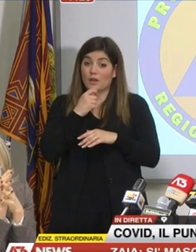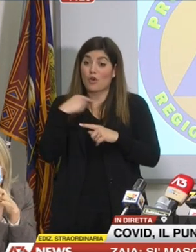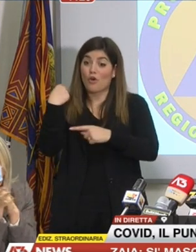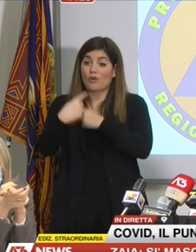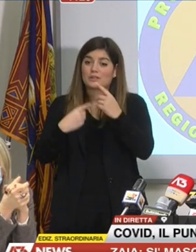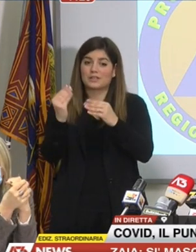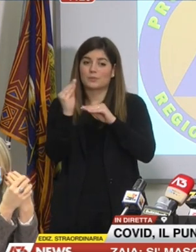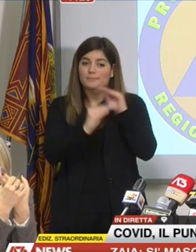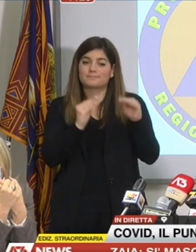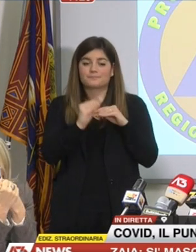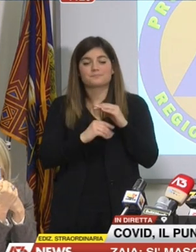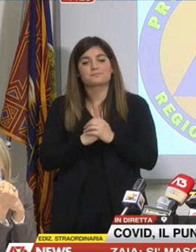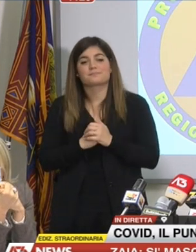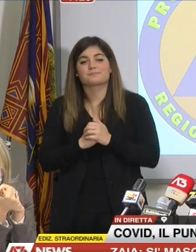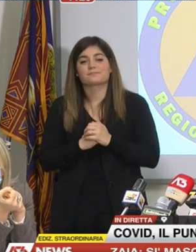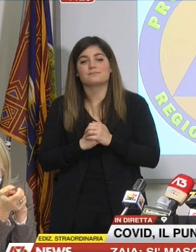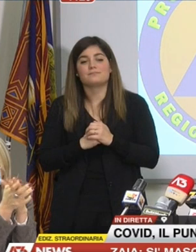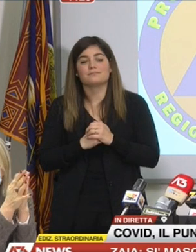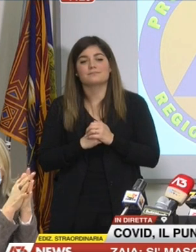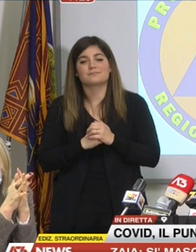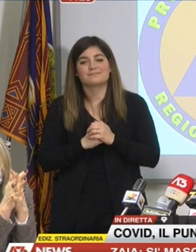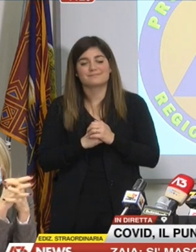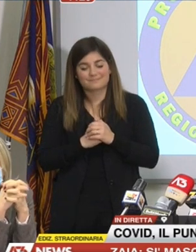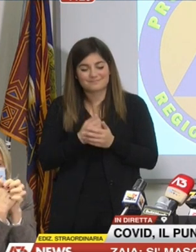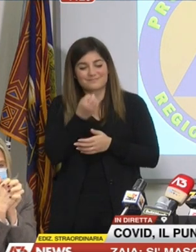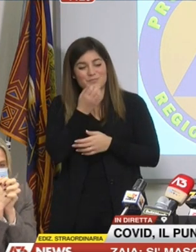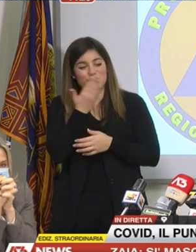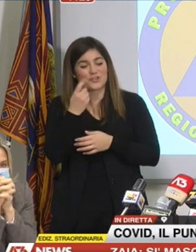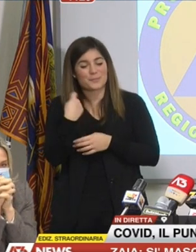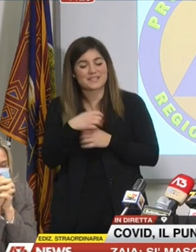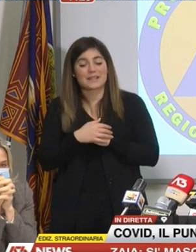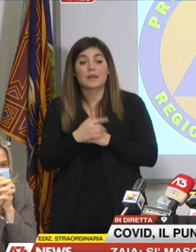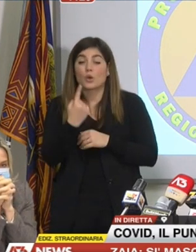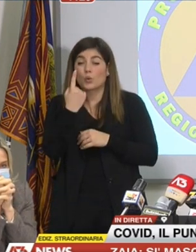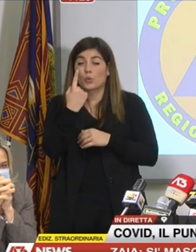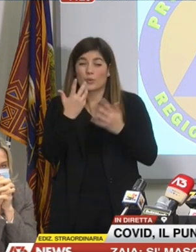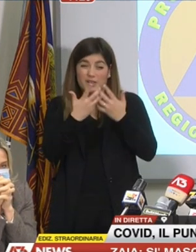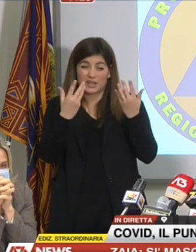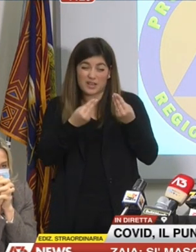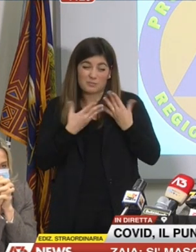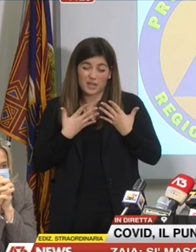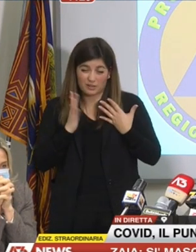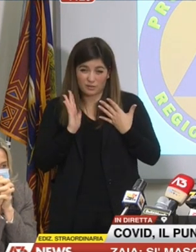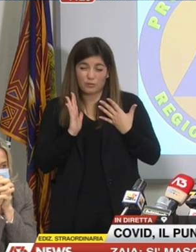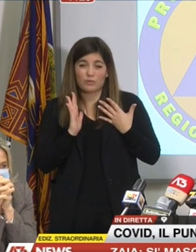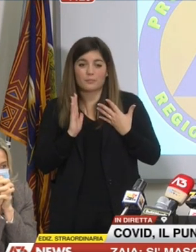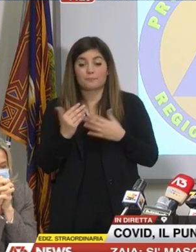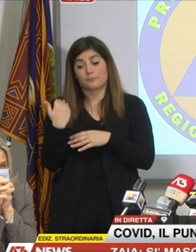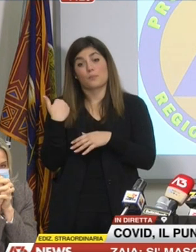Nuovo Terraglio si aggiunge ora. Sì, buongiorno Presidente. Un chiarimento riguardo quanto ha detto